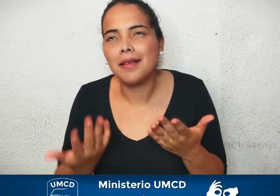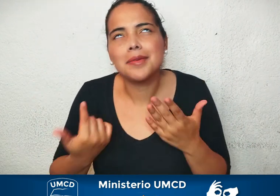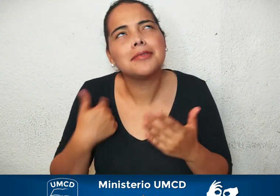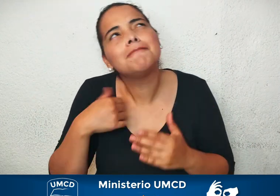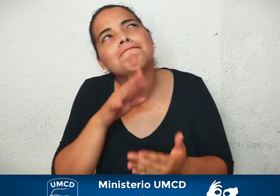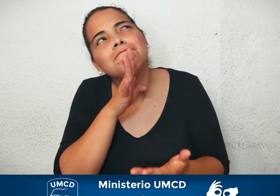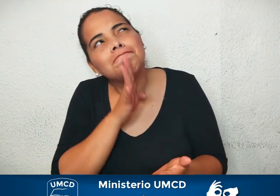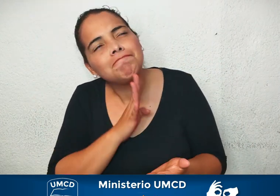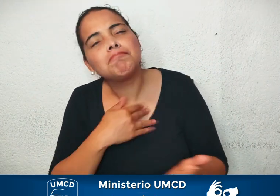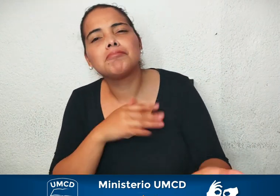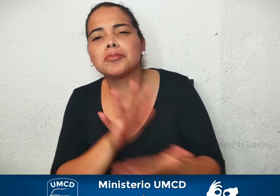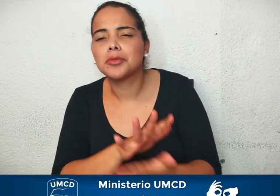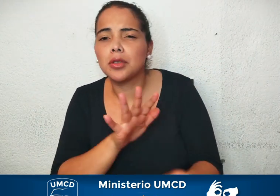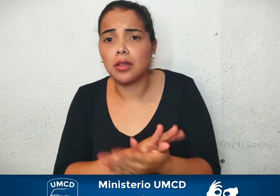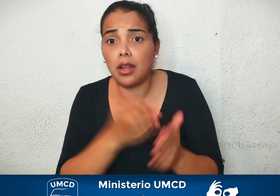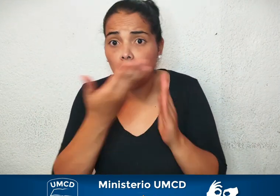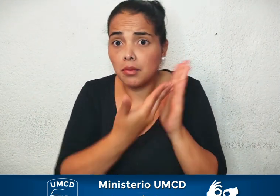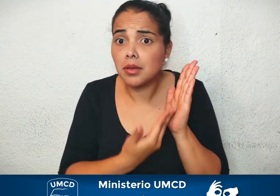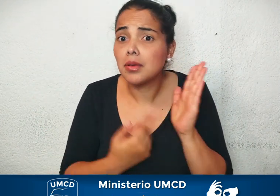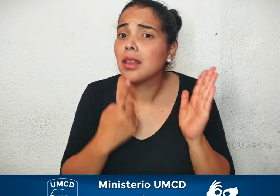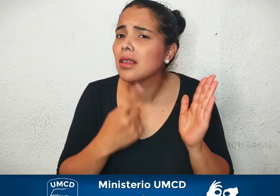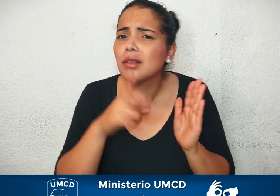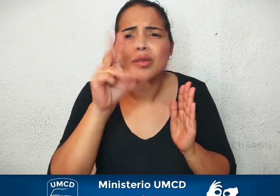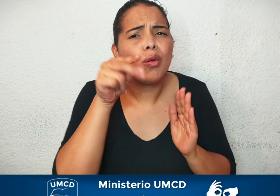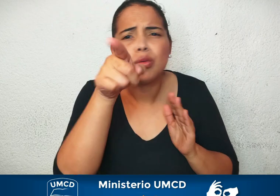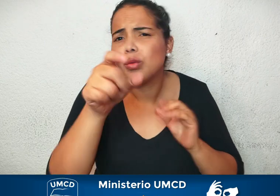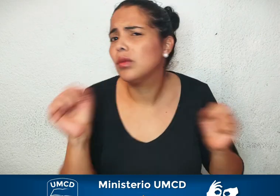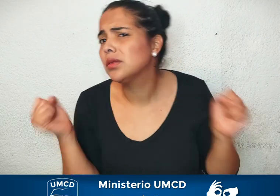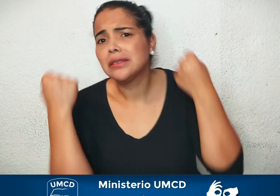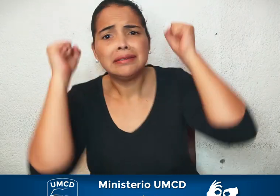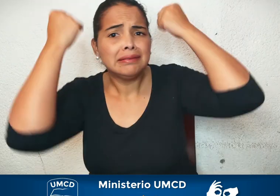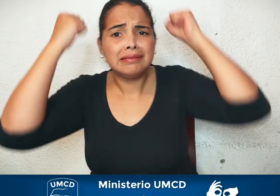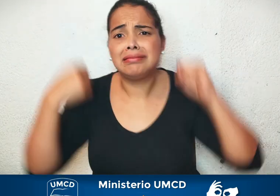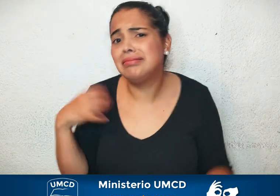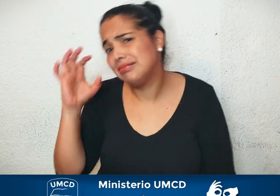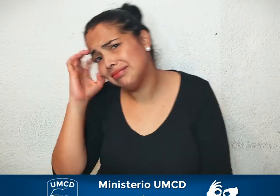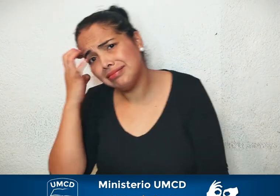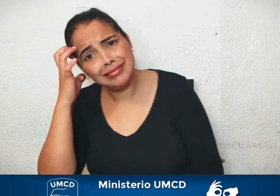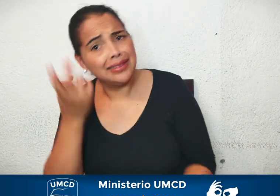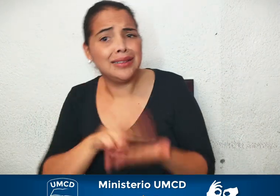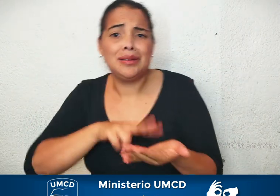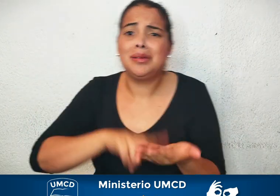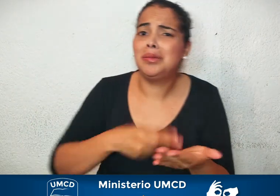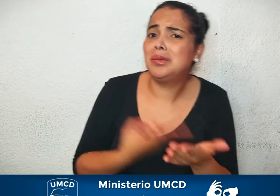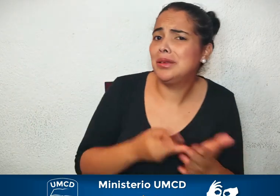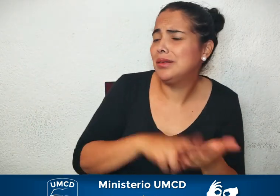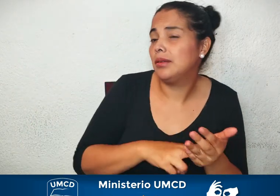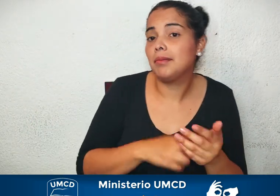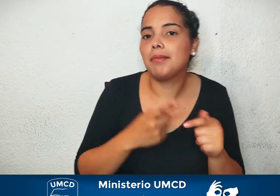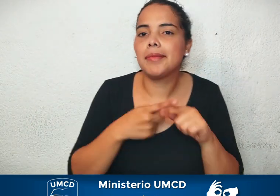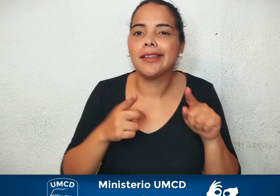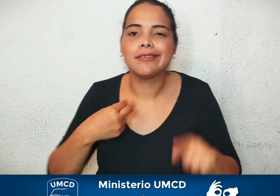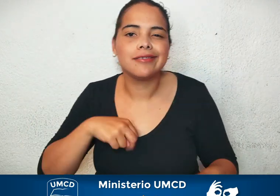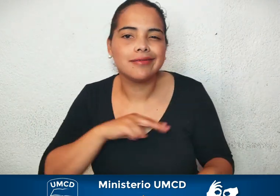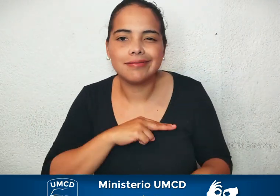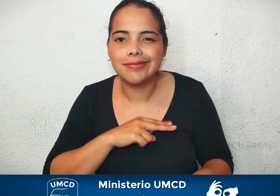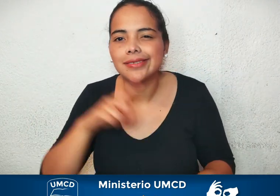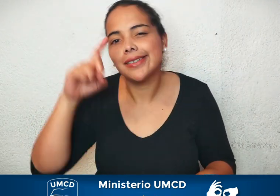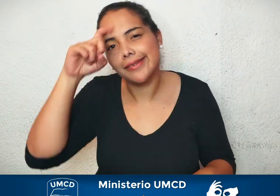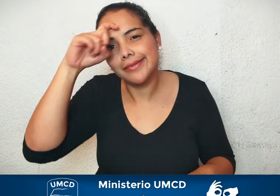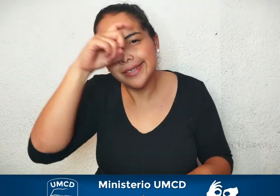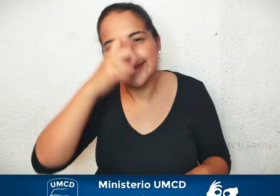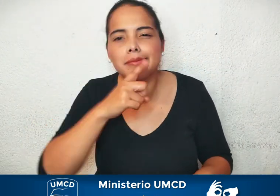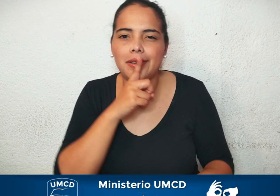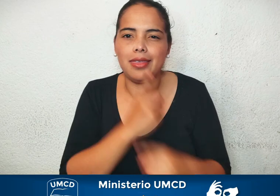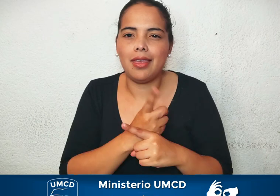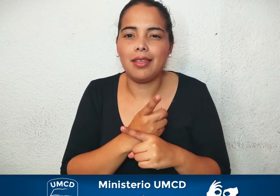afanarnos. ¿Cuántas veces la Biblia nos dice de que no nos afanemos, que no nos angustiemos? Pero lamentablemente nuestra